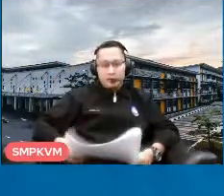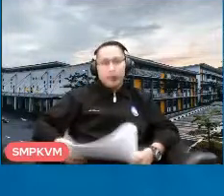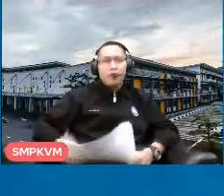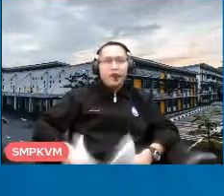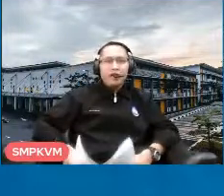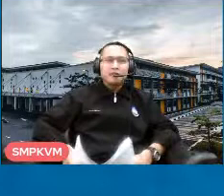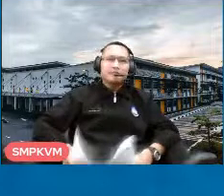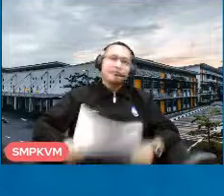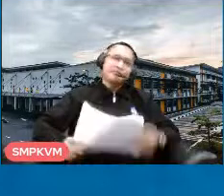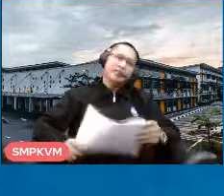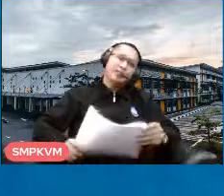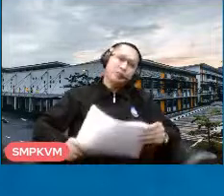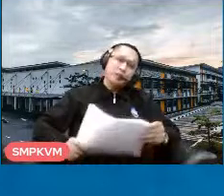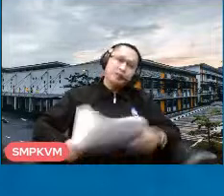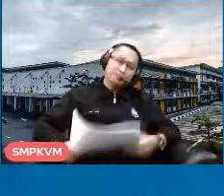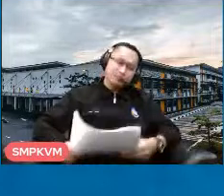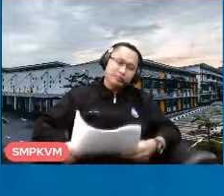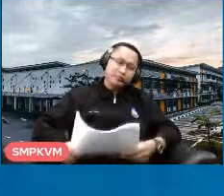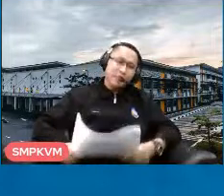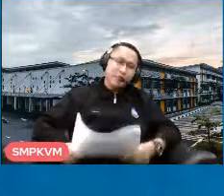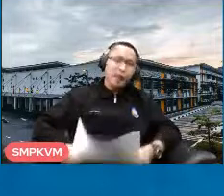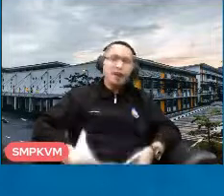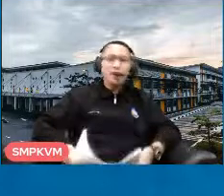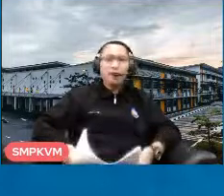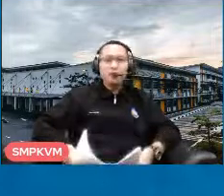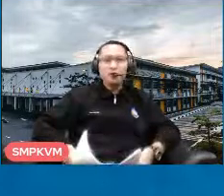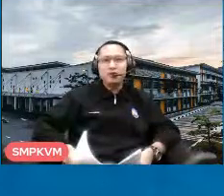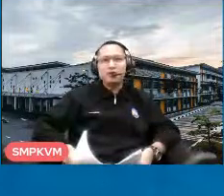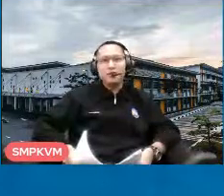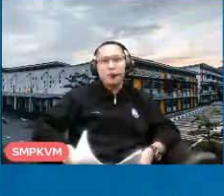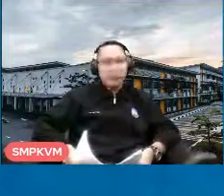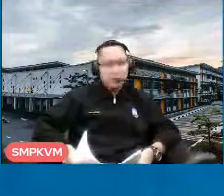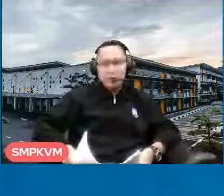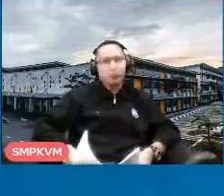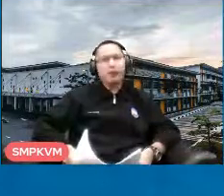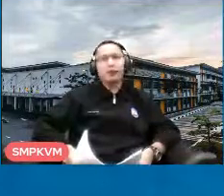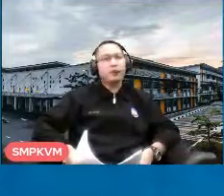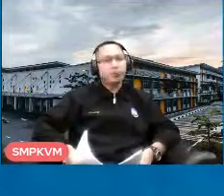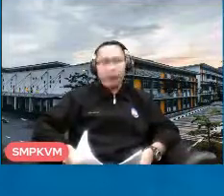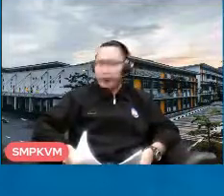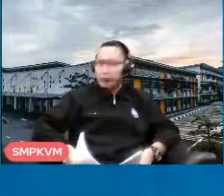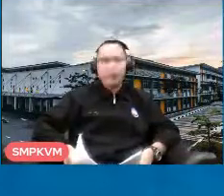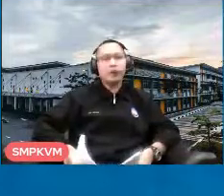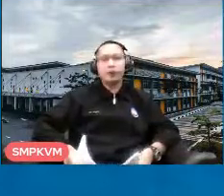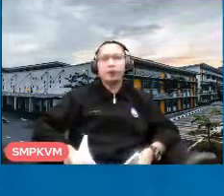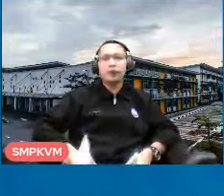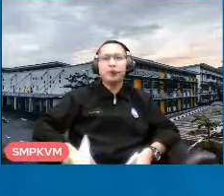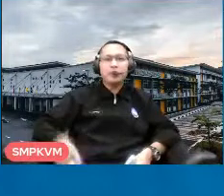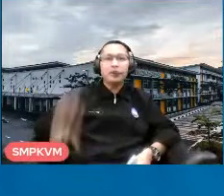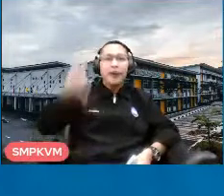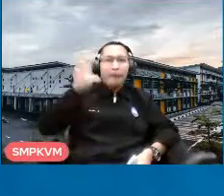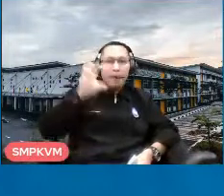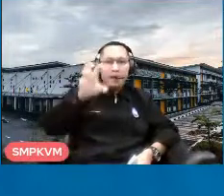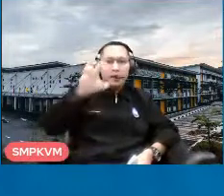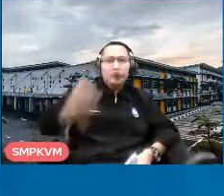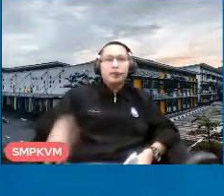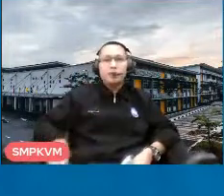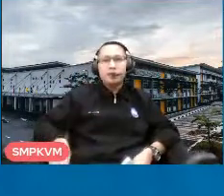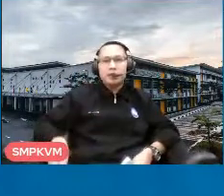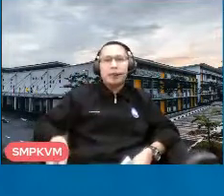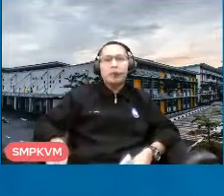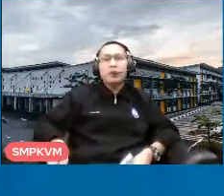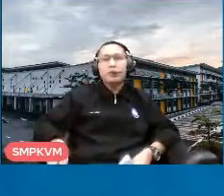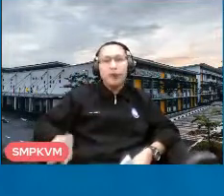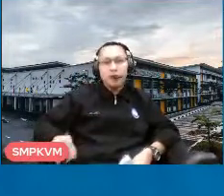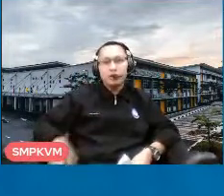tengok wayang malah ada juga makan KFC Mcdonald kuil dana makanan waktu kapok jadi Bali